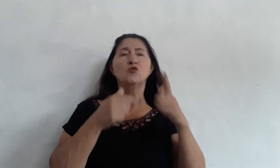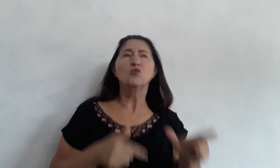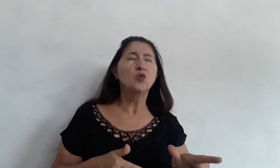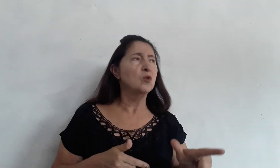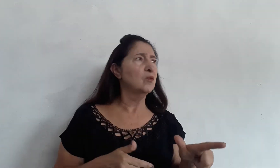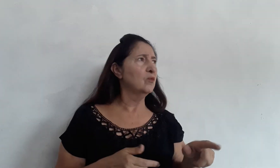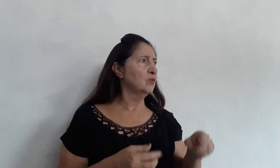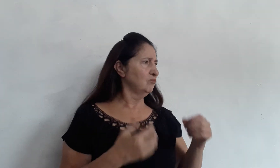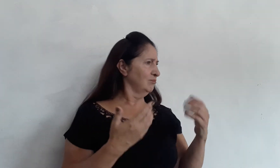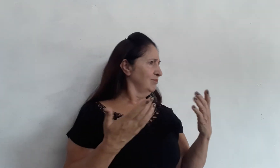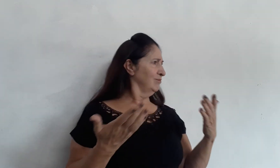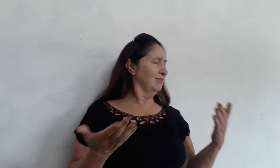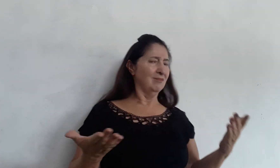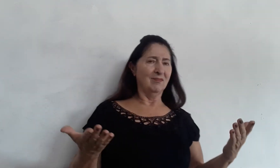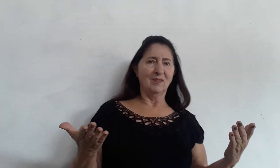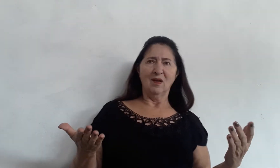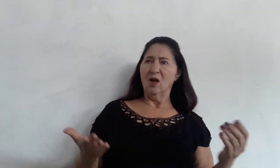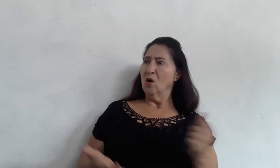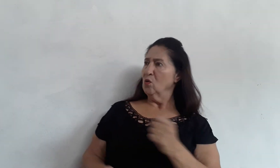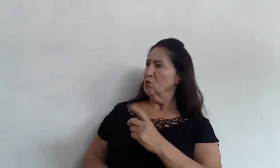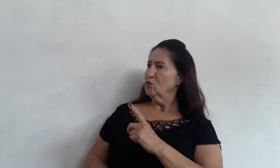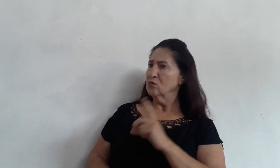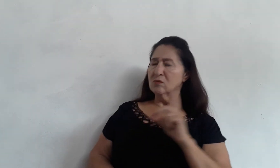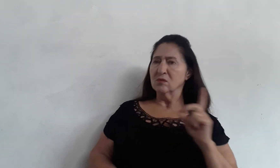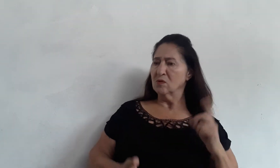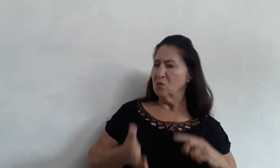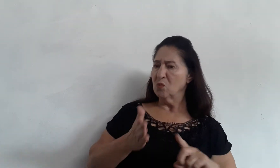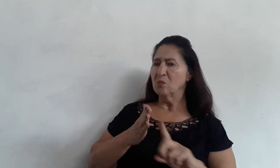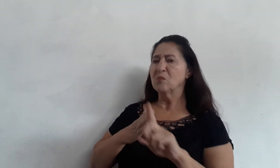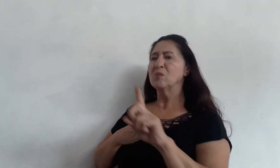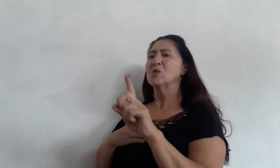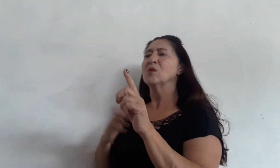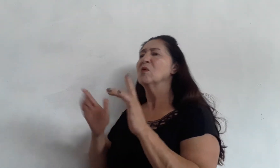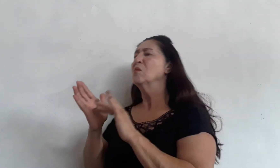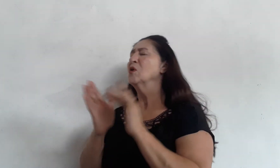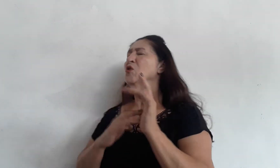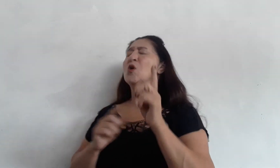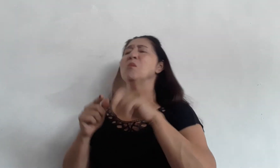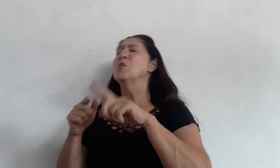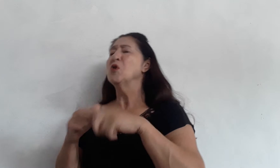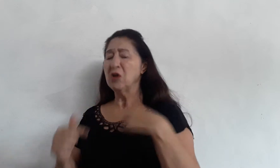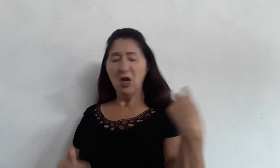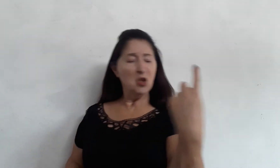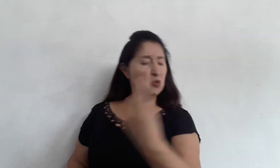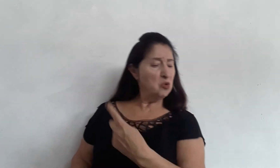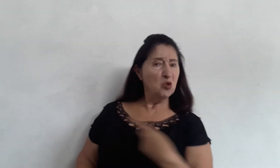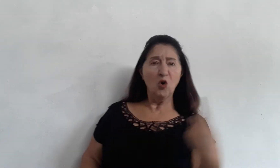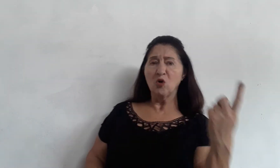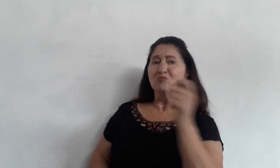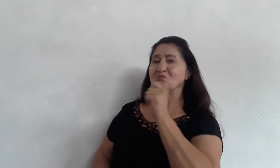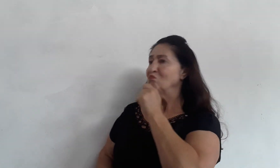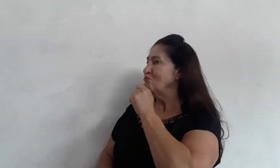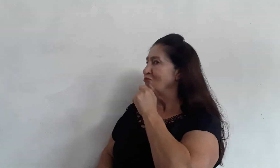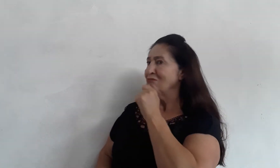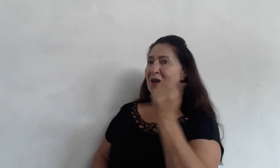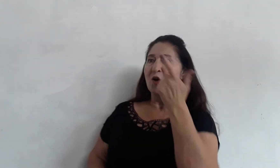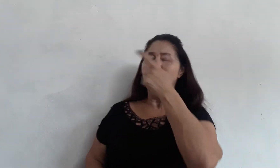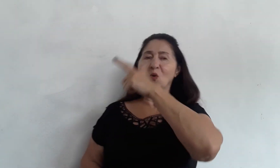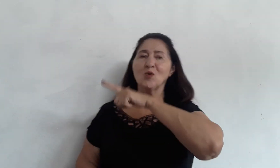nós não conseguimos expulsar esse demônio, esse espírito? Essa espécie de demônios não pode ser